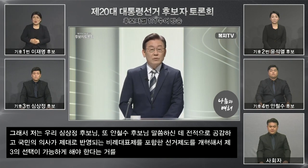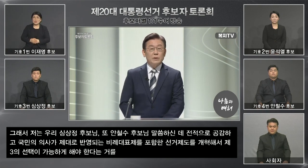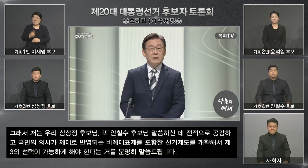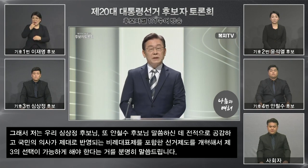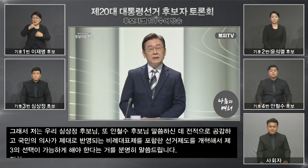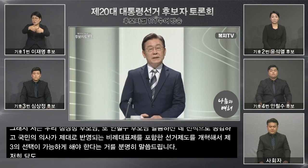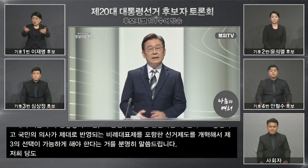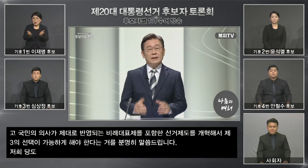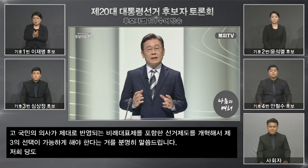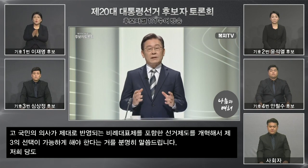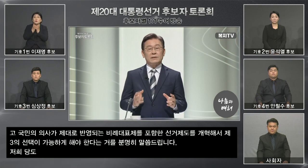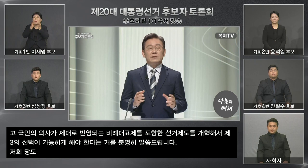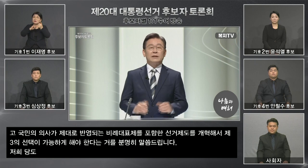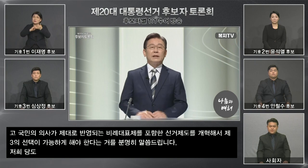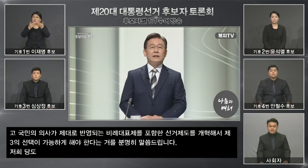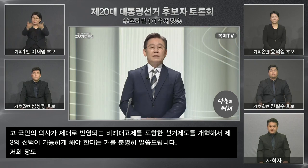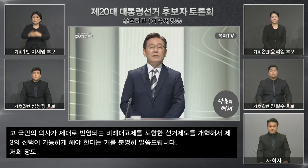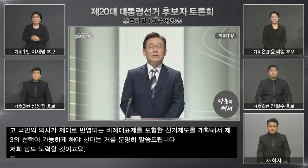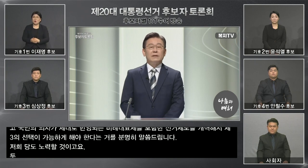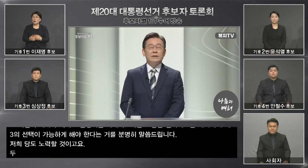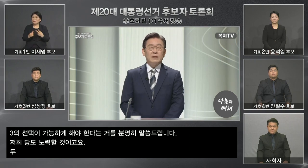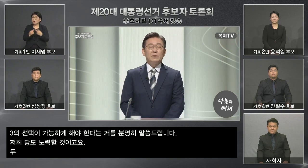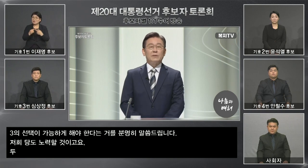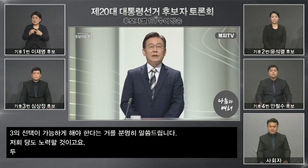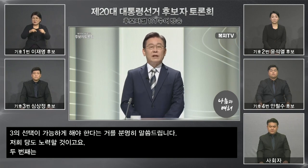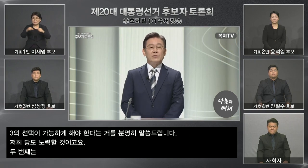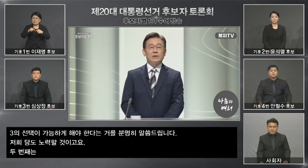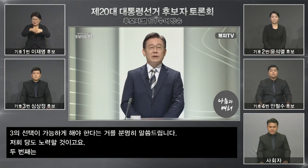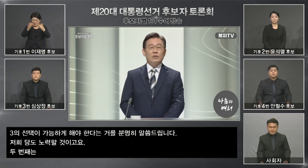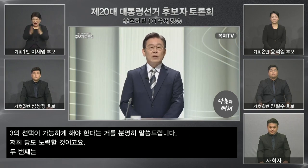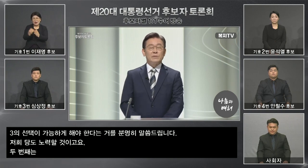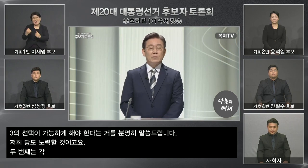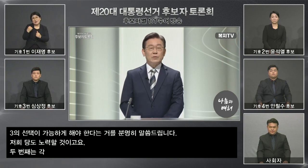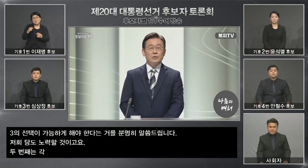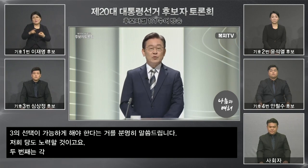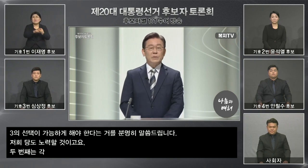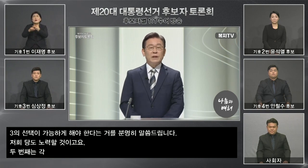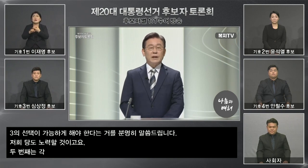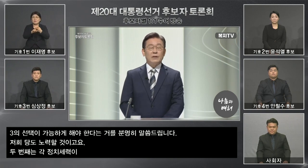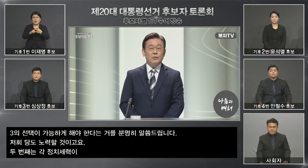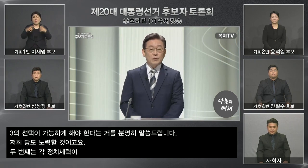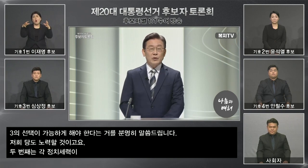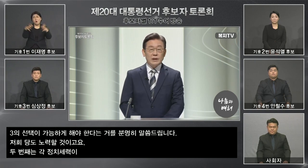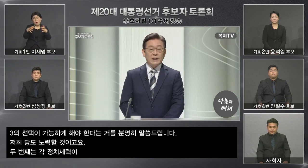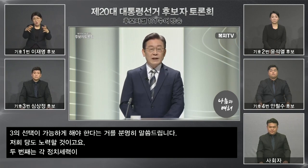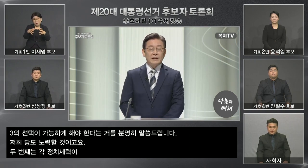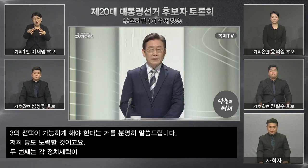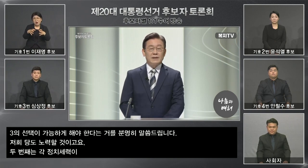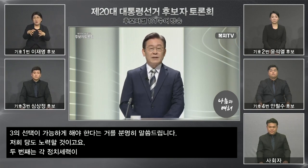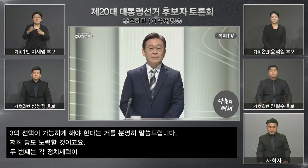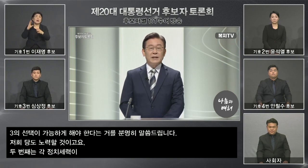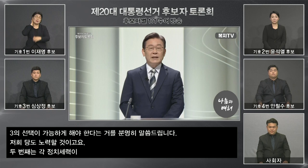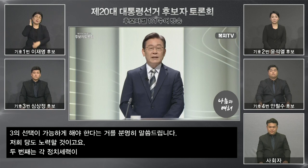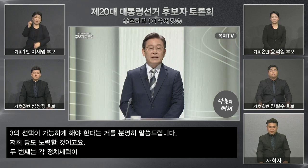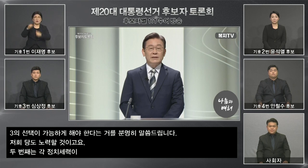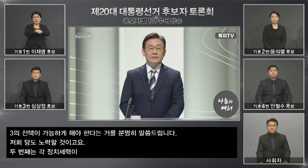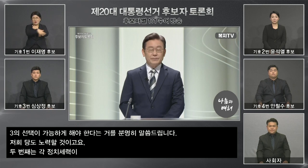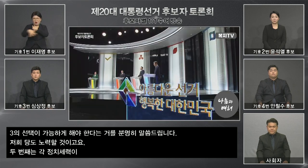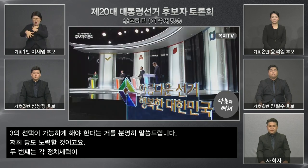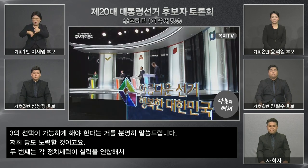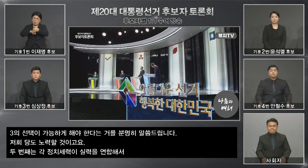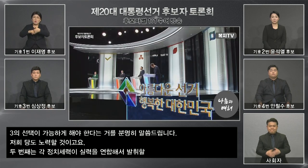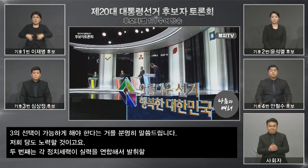것이고요. 두 번째는 각 정치 세력이 실력을 연합해서 발휘할 수 있는 통합정부 국민내가 꼭 필요하다 생각합니다.